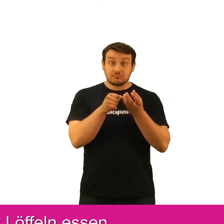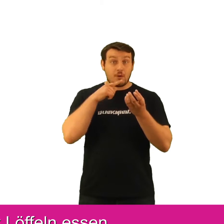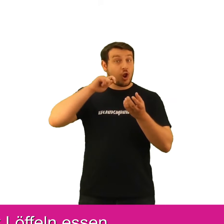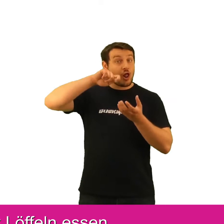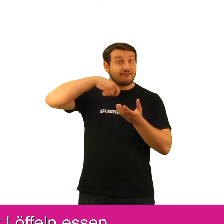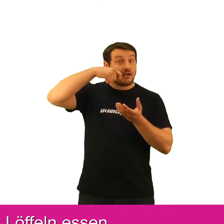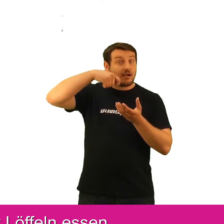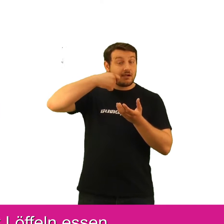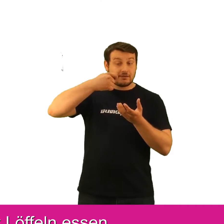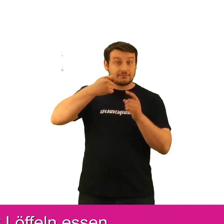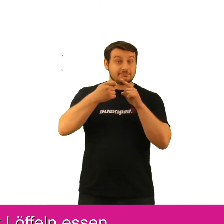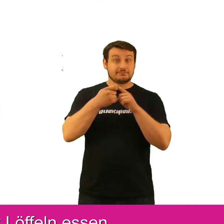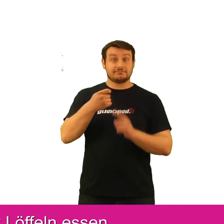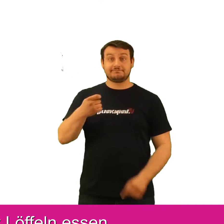Man kann Eis mit Löffeln essen.